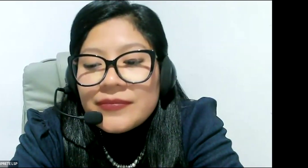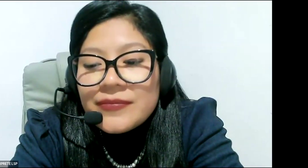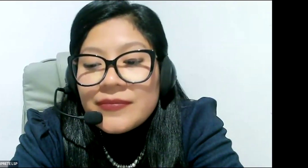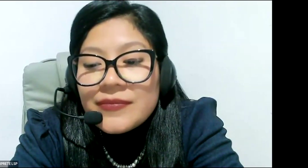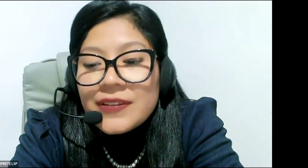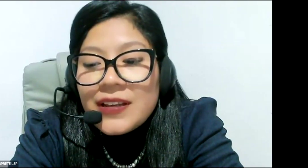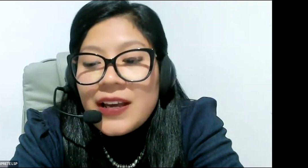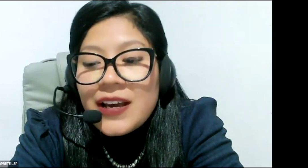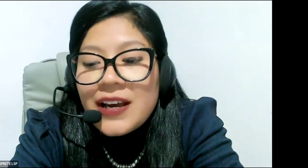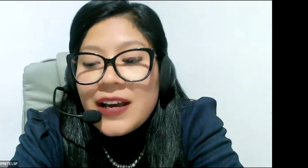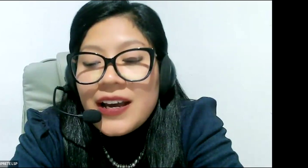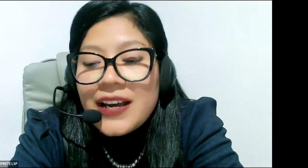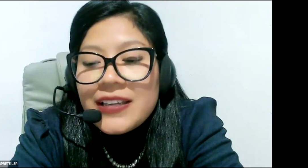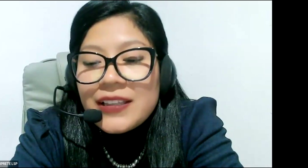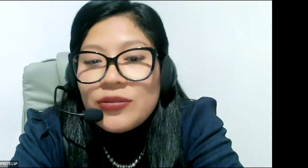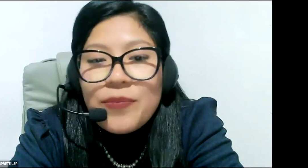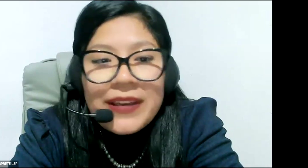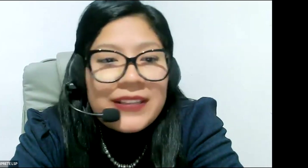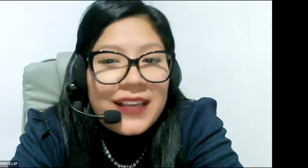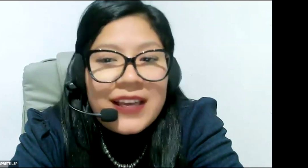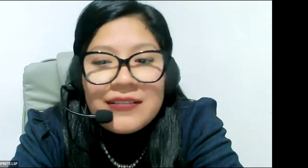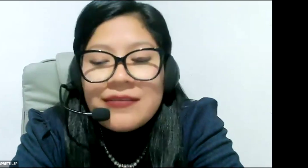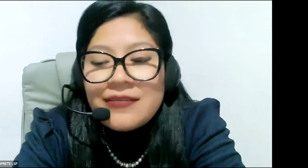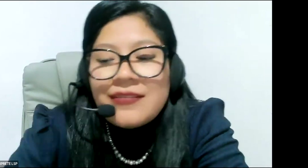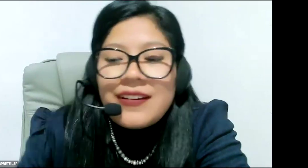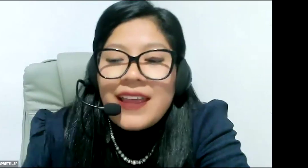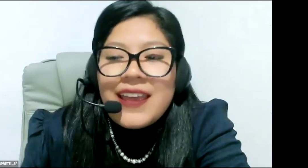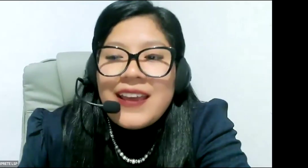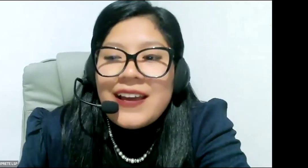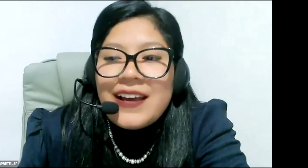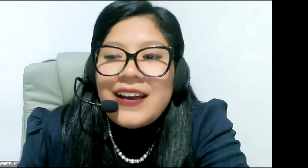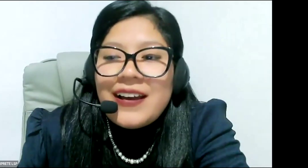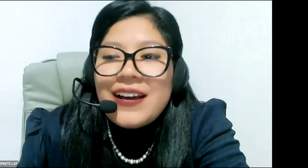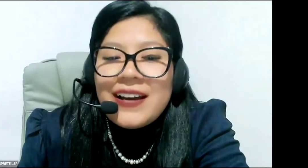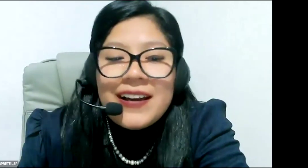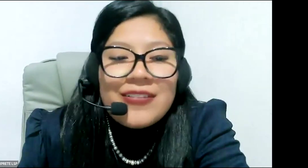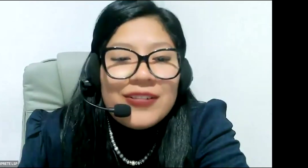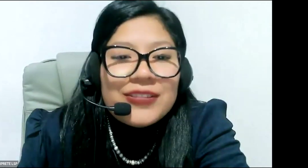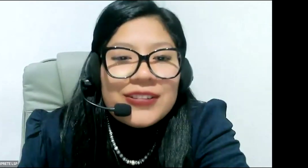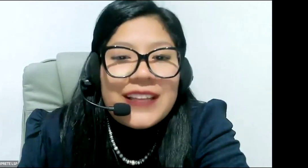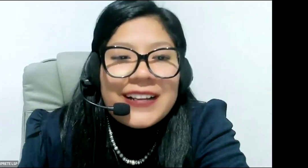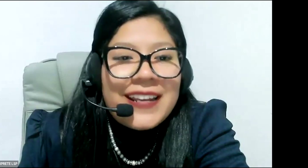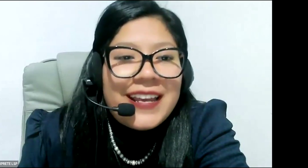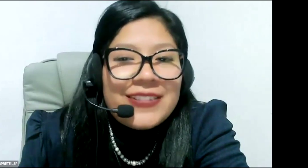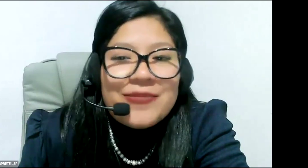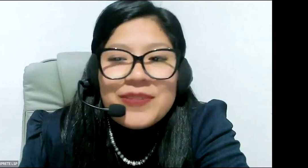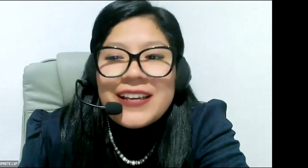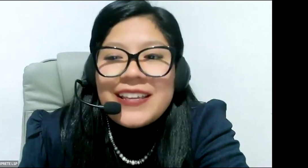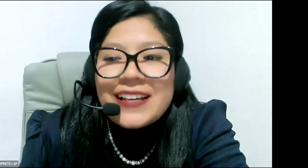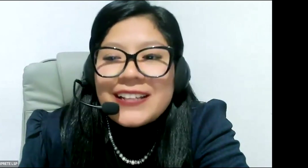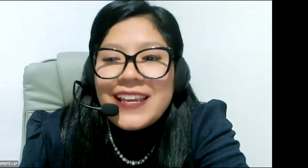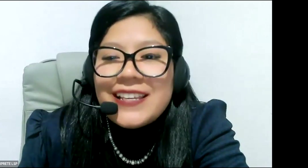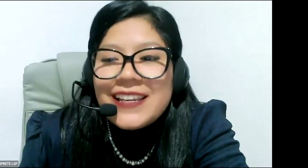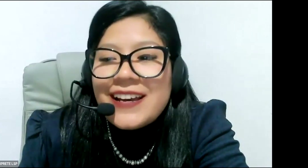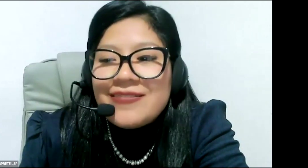noches Ajá Ahí está tu paisano aj otro tacneño por